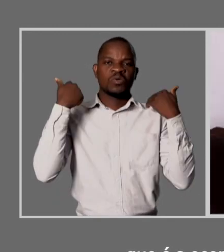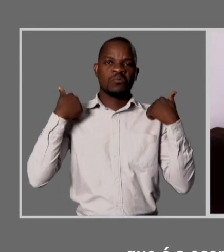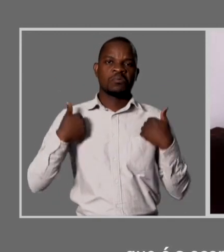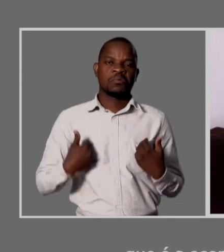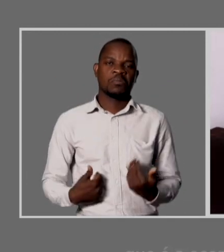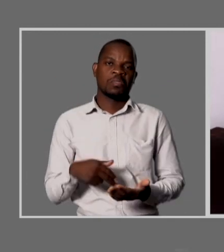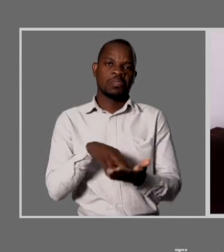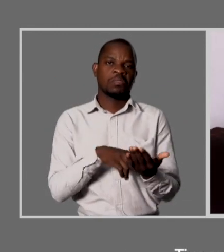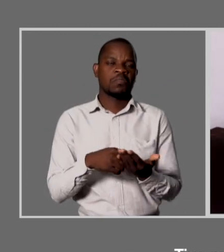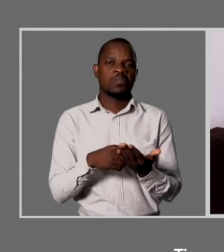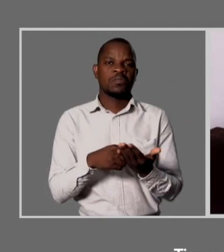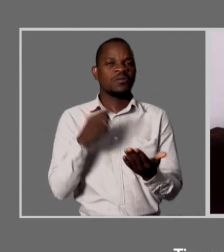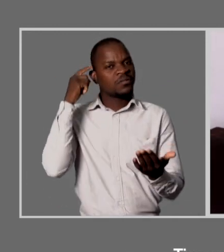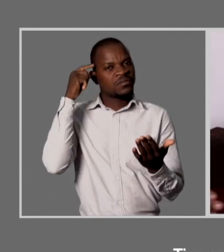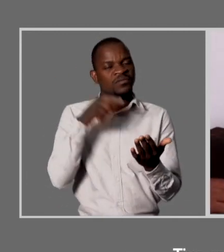em desidratação.